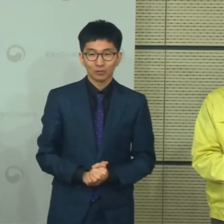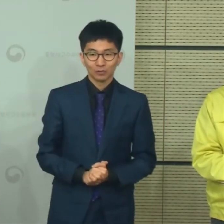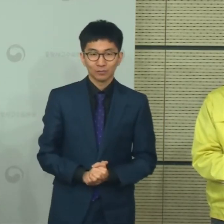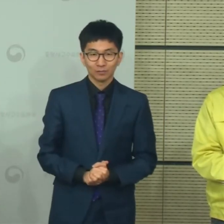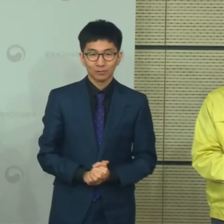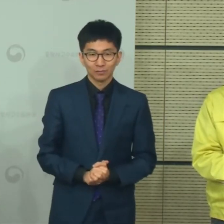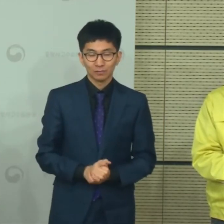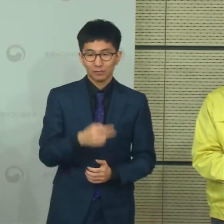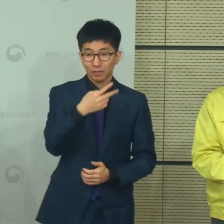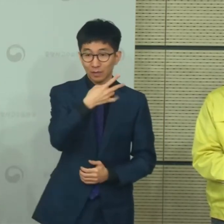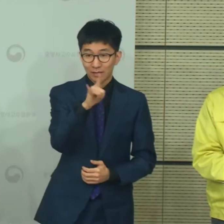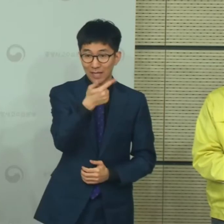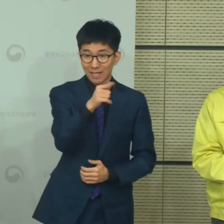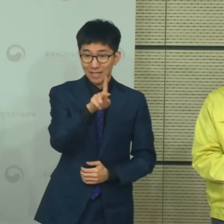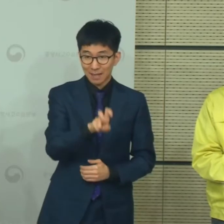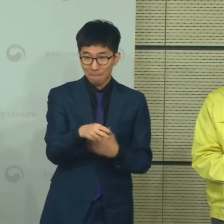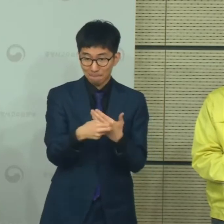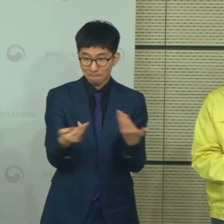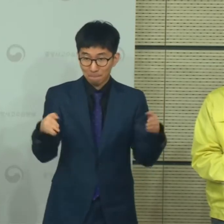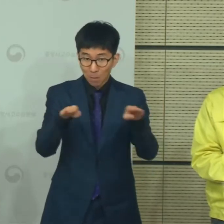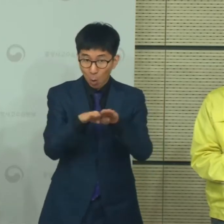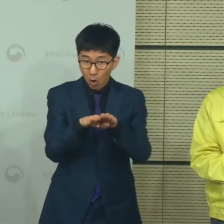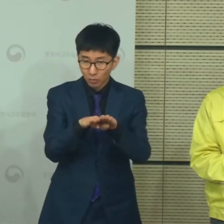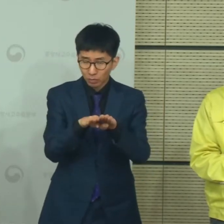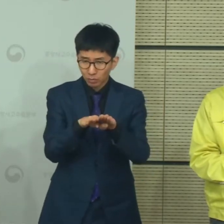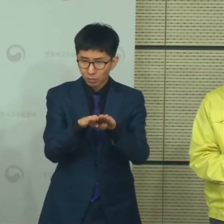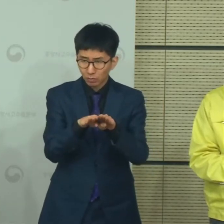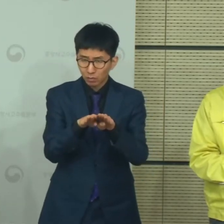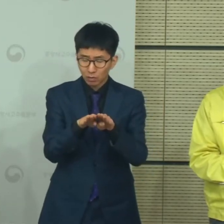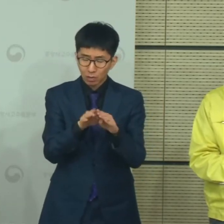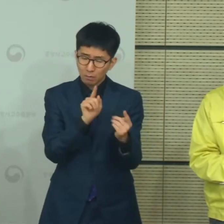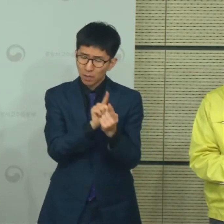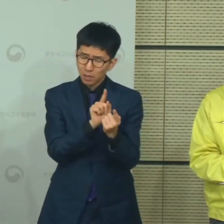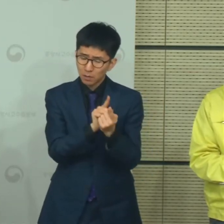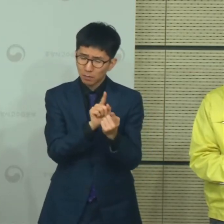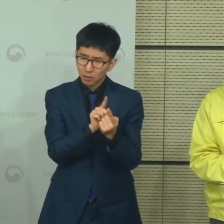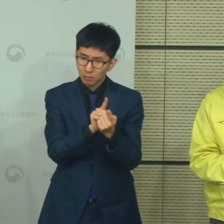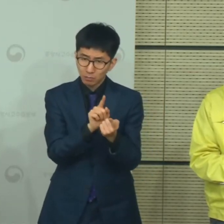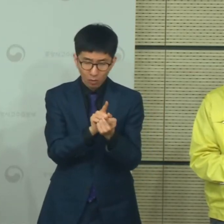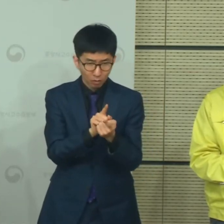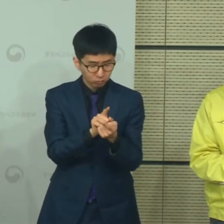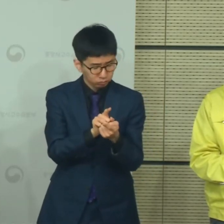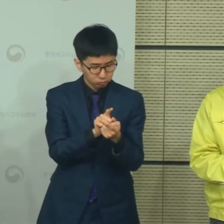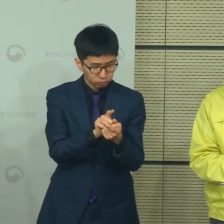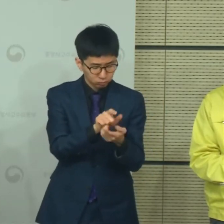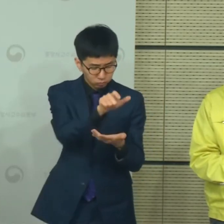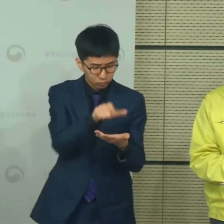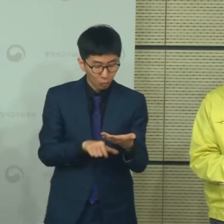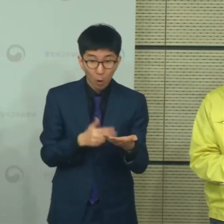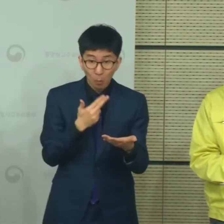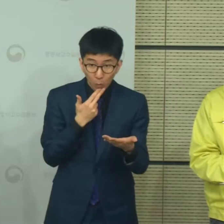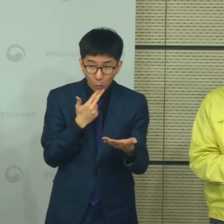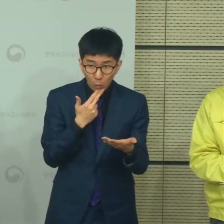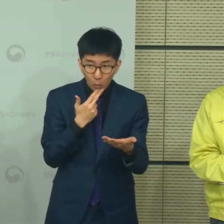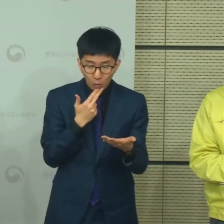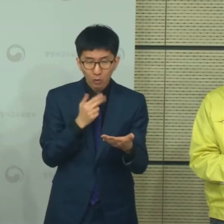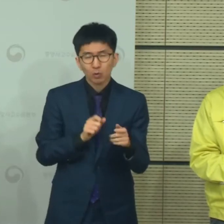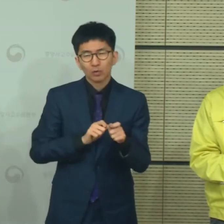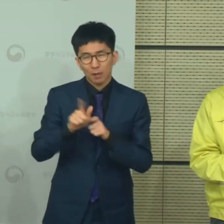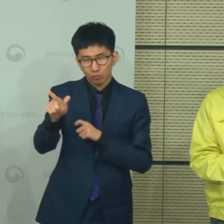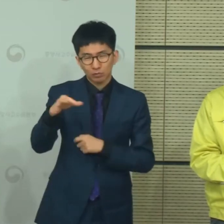지금 여기 면회 기록지가 사실 존재하지 않고 대부분 행여 환자이고, 그래서 의료